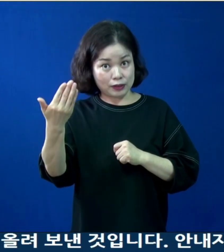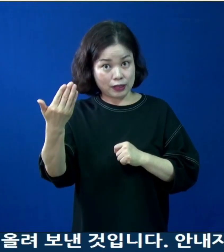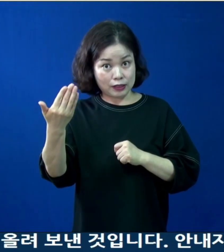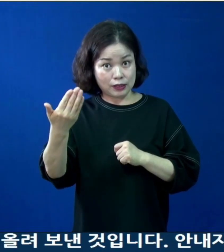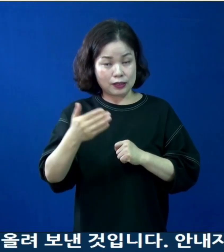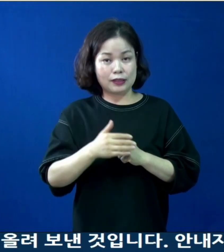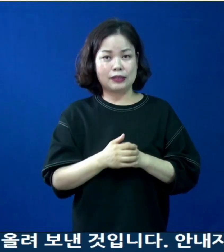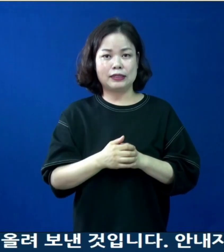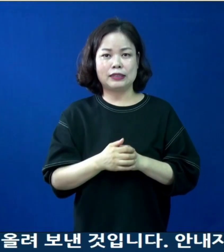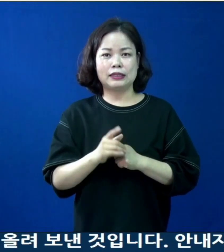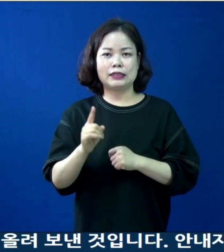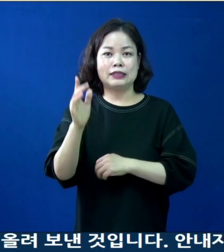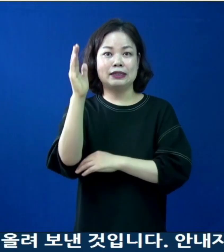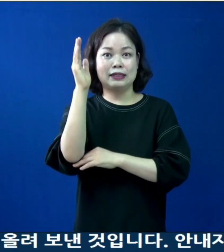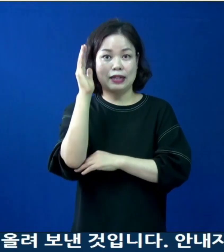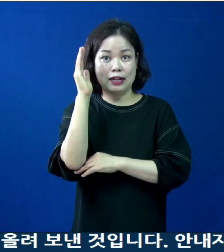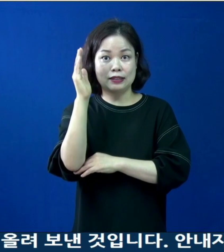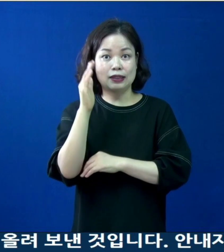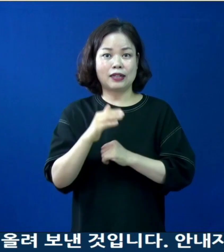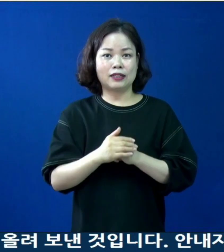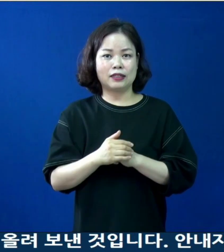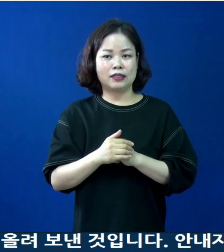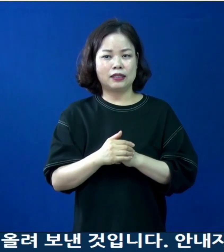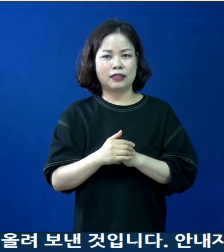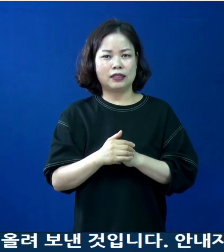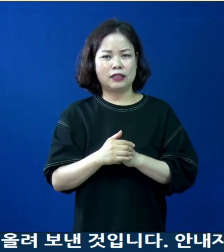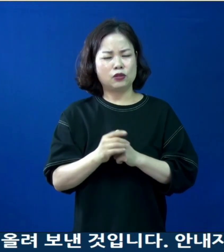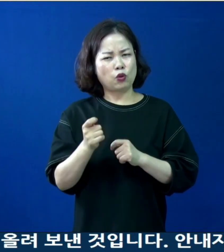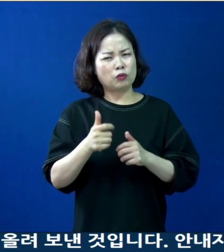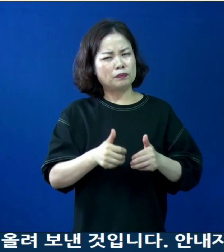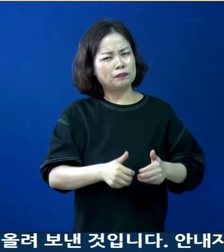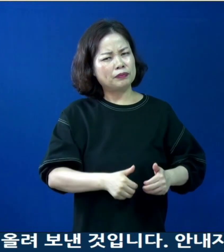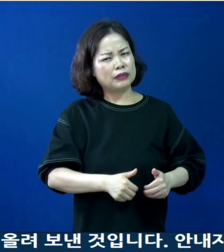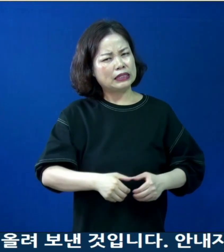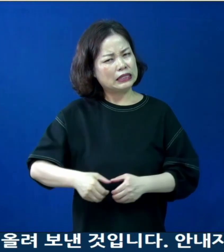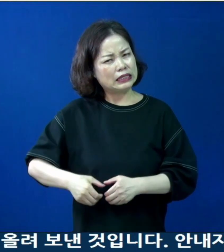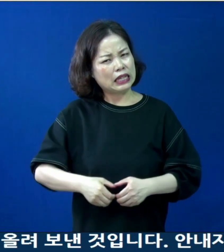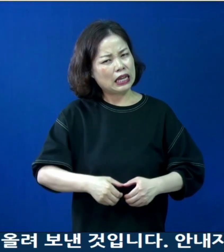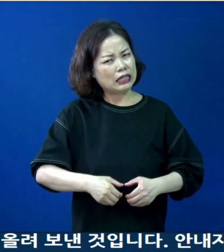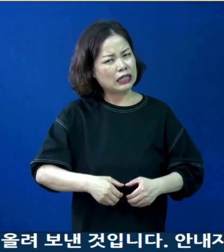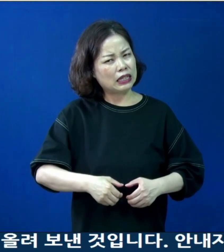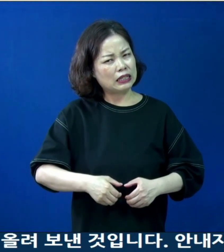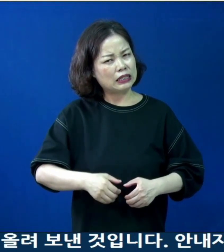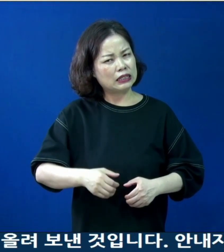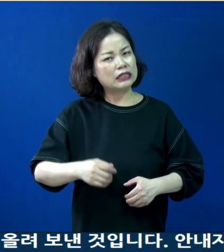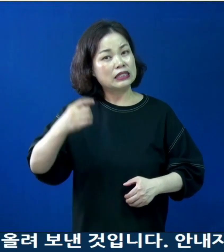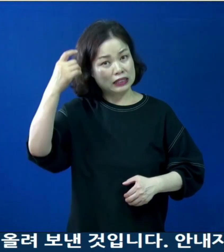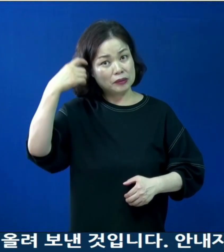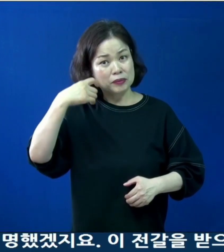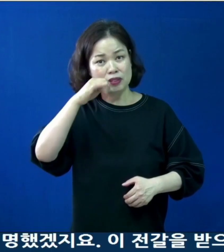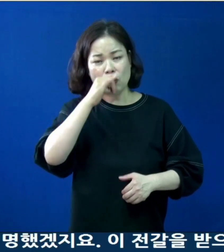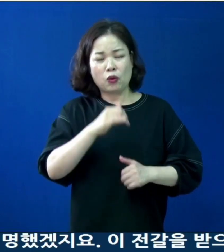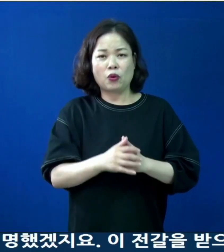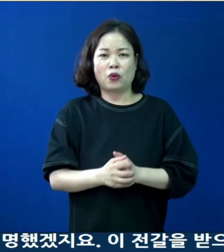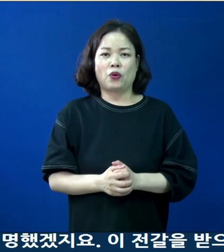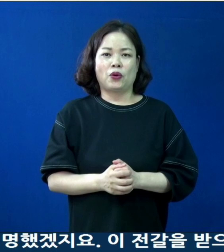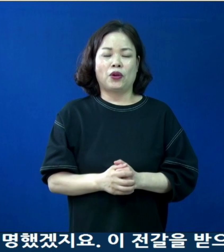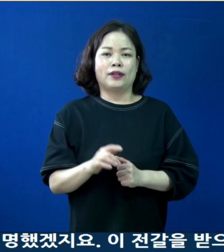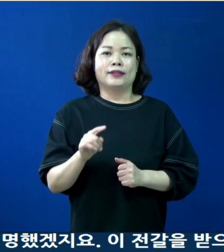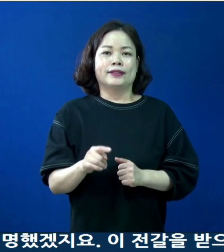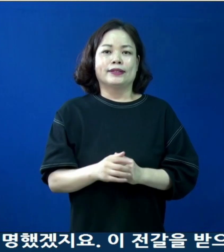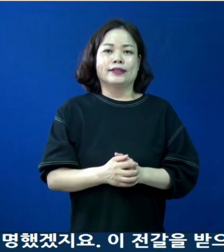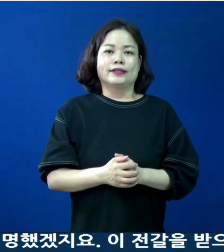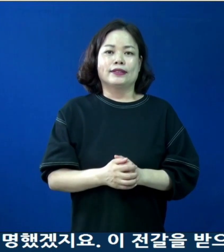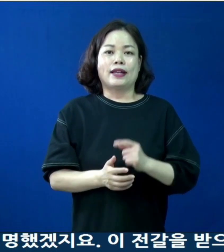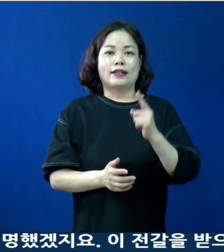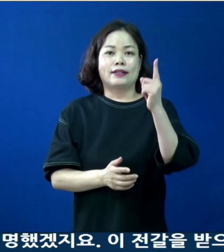가면 이 이야기가 좀 지체된 것 같다라는 느낌을 받게 됩니다. 자, 여기서 우리가